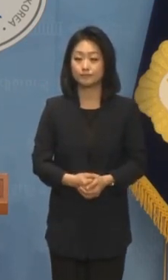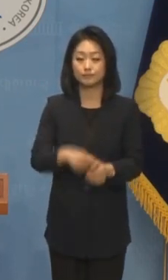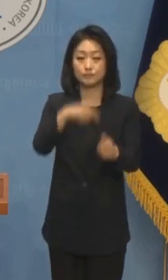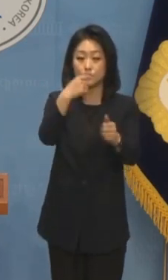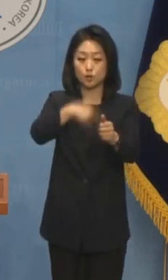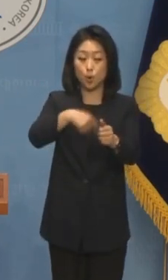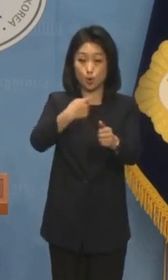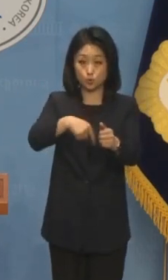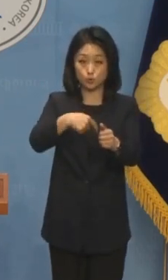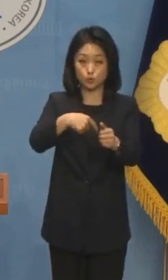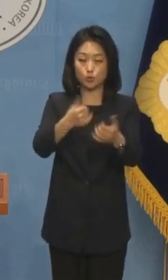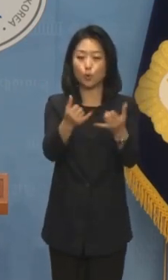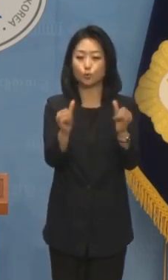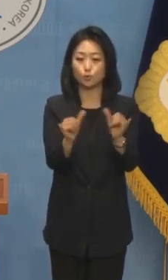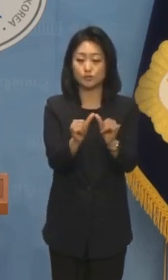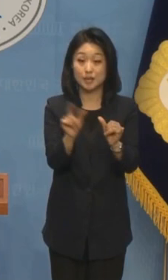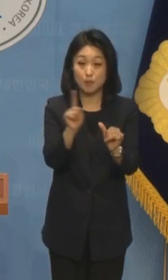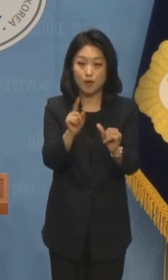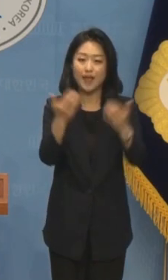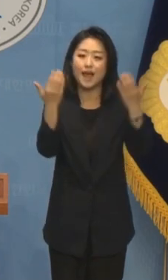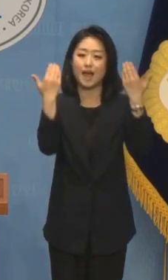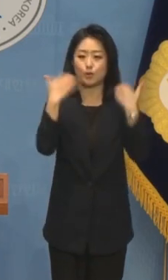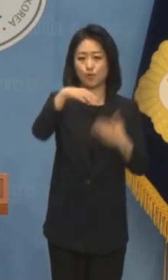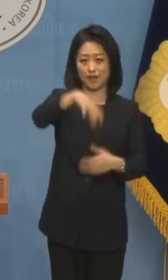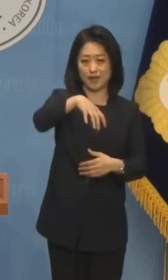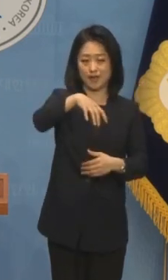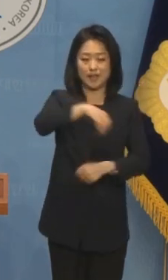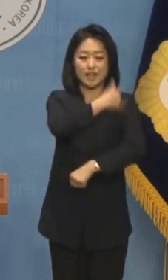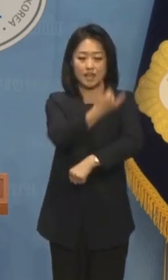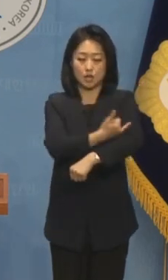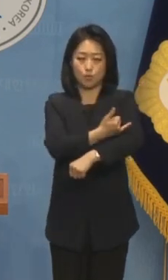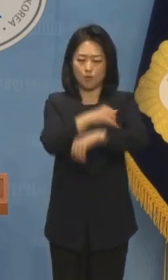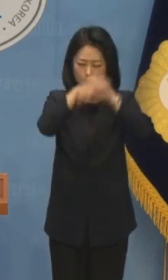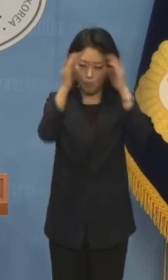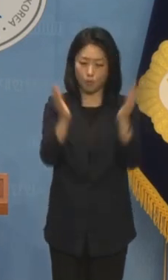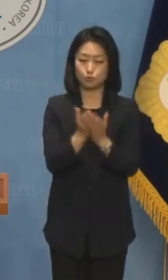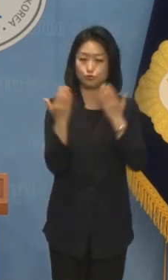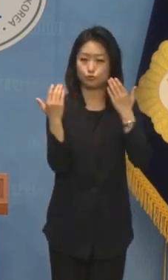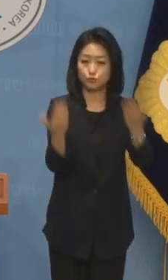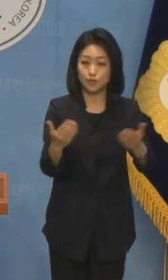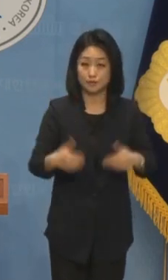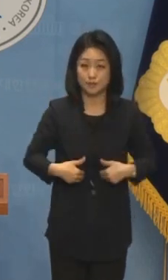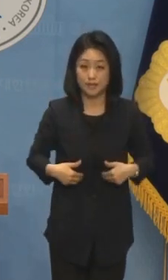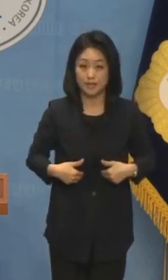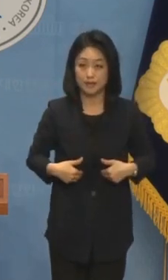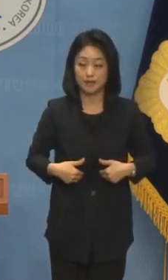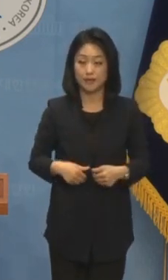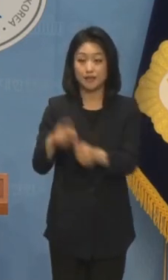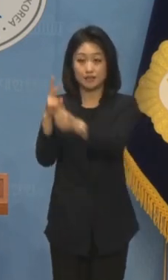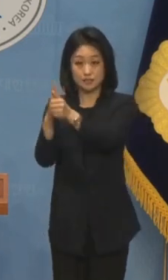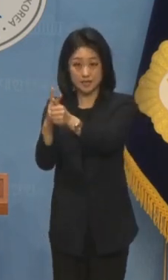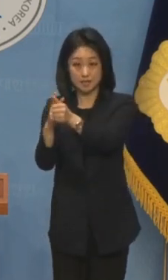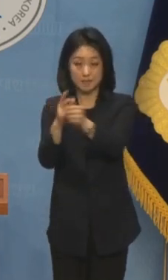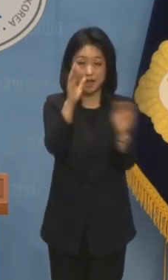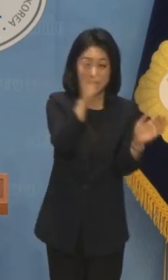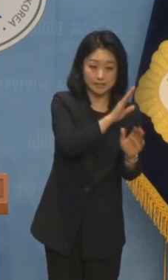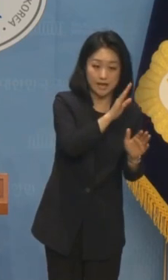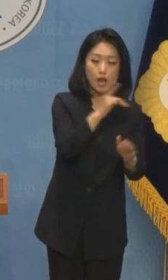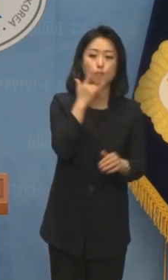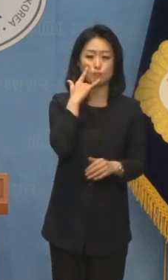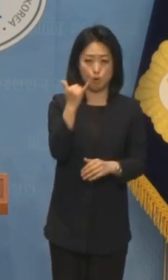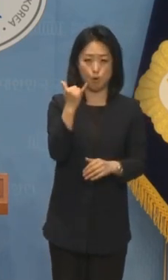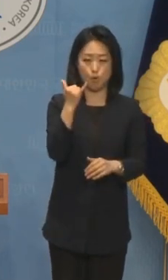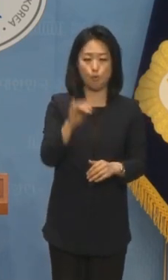교육 공동체 모두의 인권이 보장되어야 합니다. 이에 저는 교사와 학생, 학부모 등